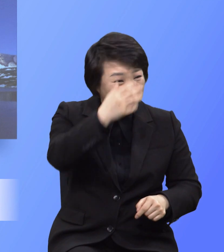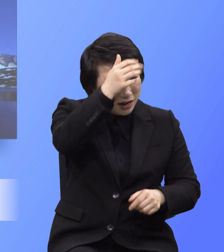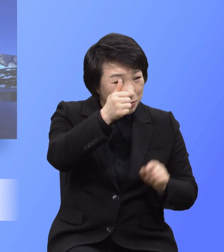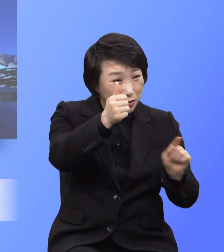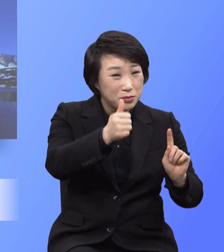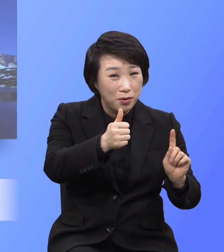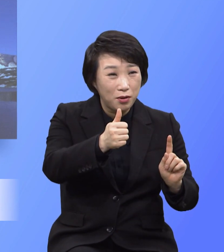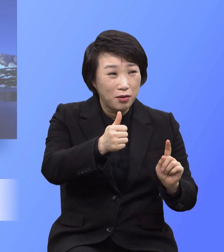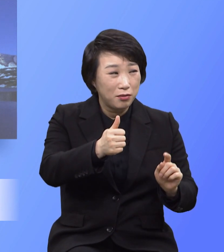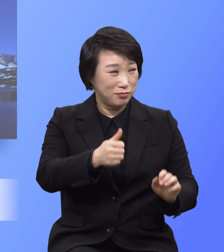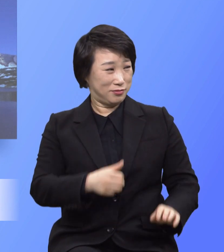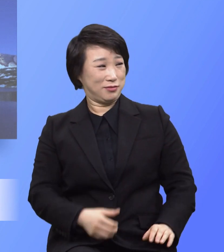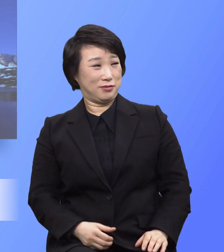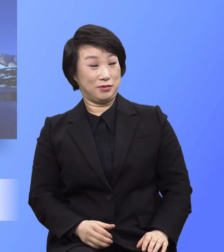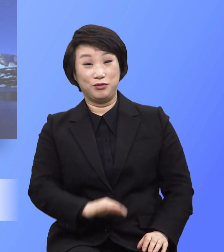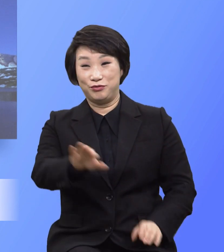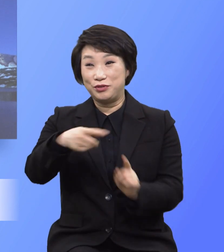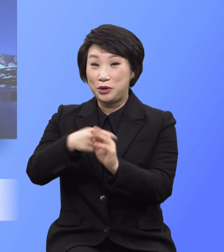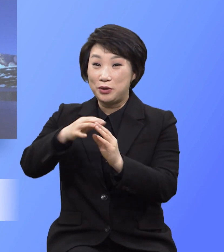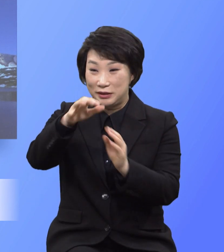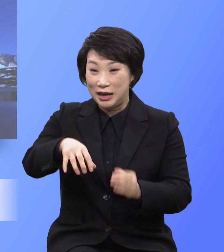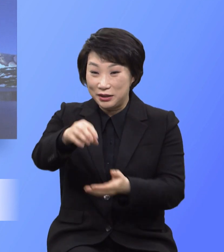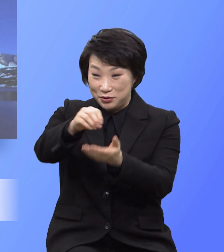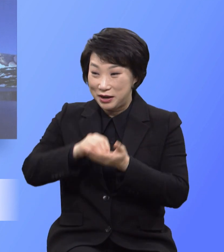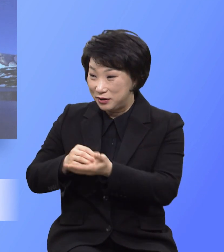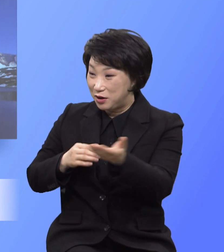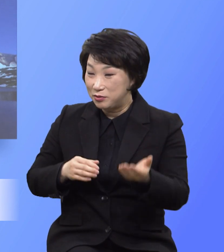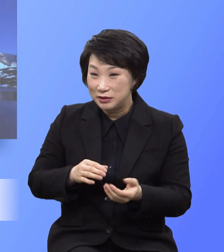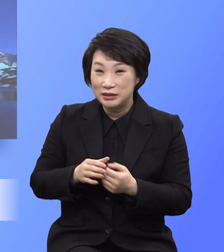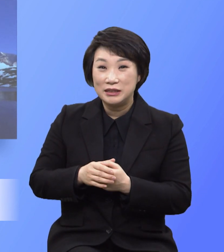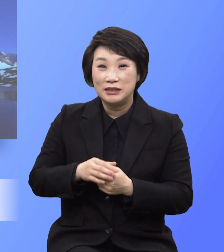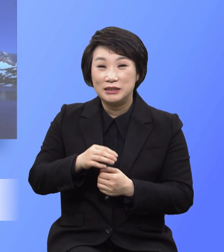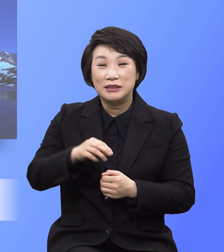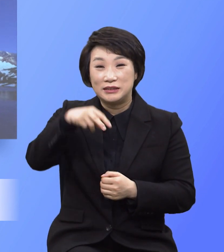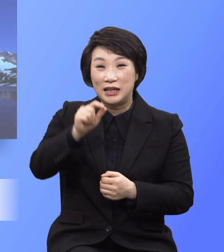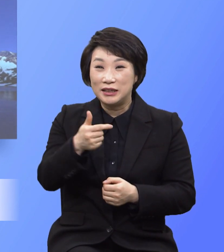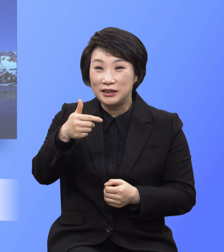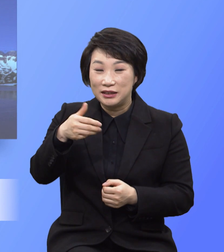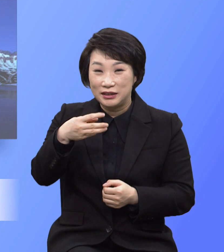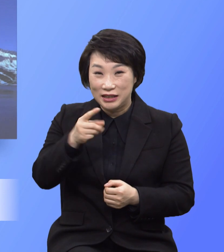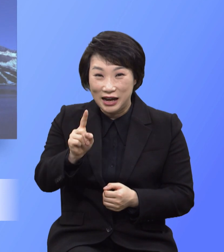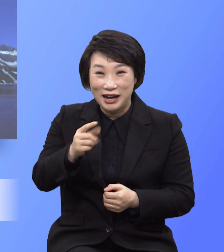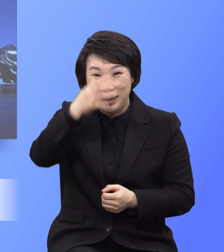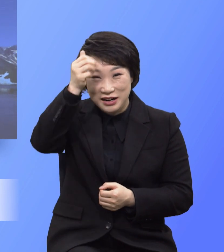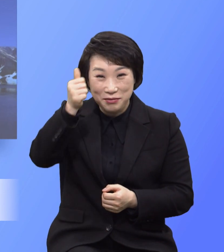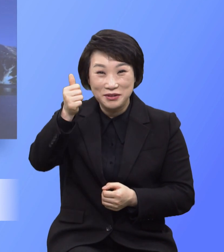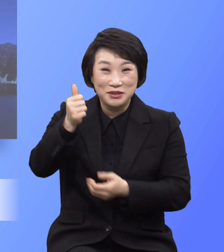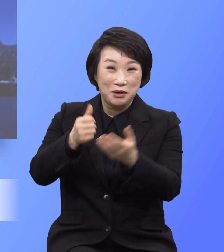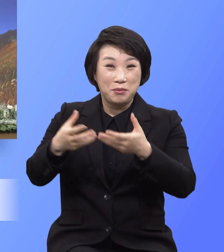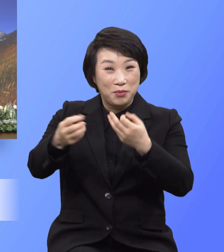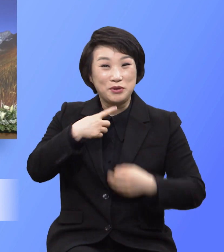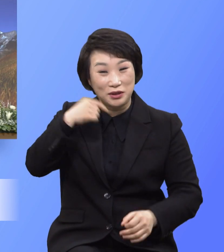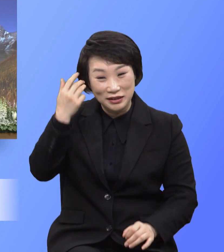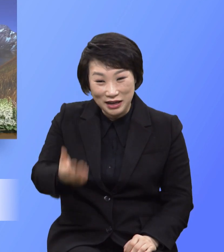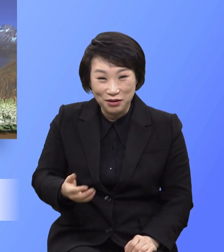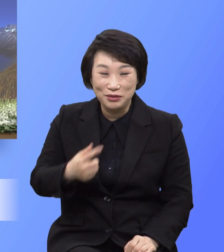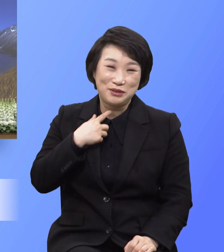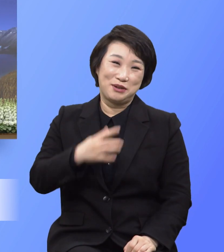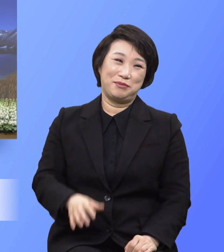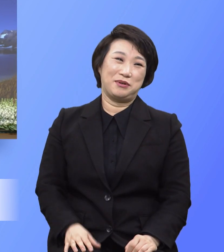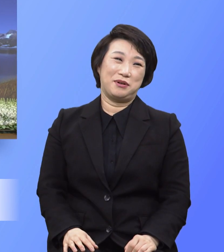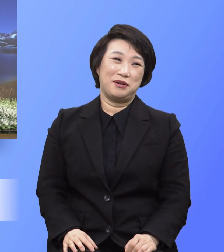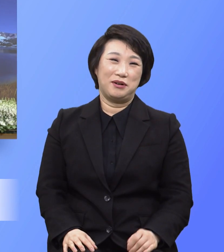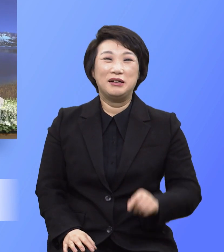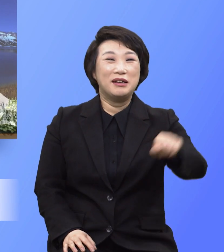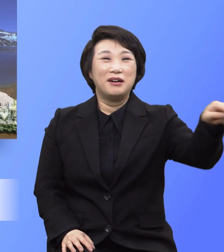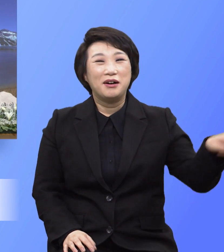교회 오셔서 산타 보셨어요? 산타 소리하는 거 보셨느냐 그 말이요. 응? 그리고 맨날 소리가 애기